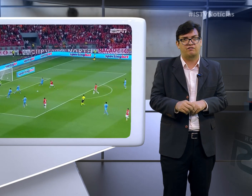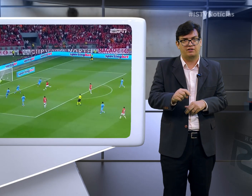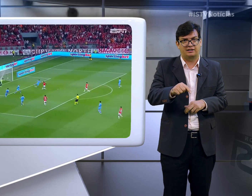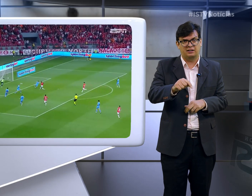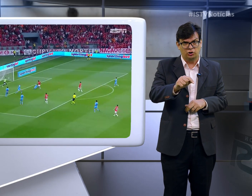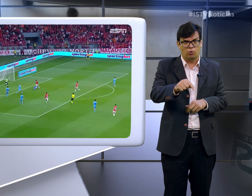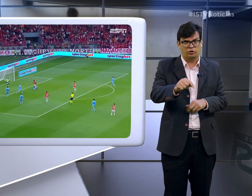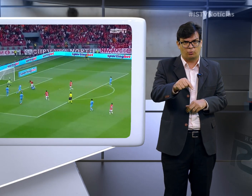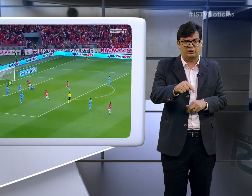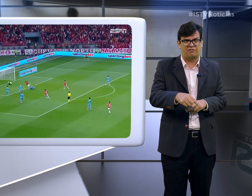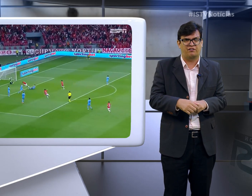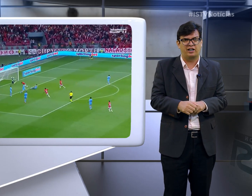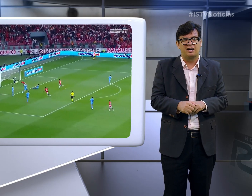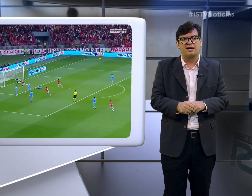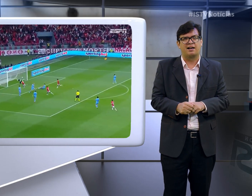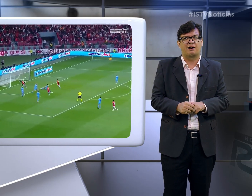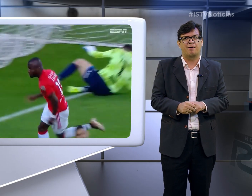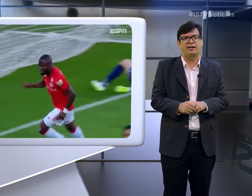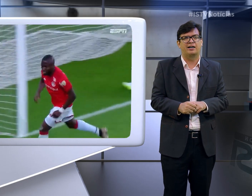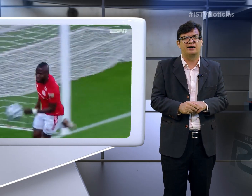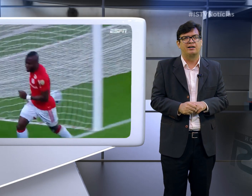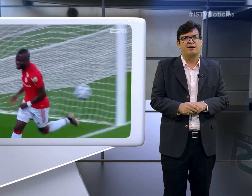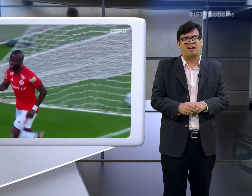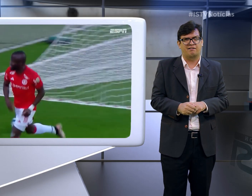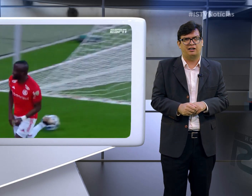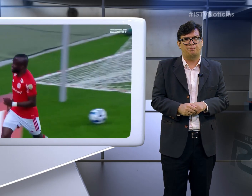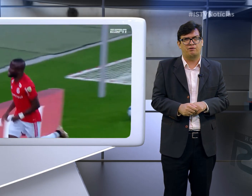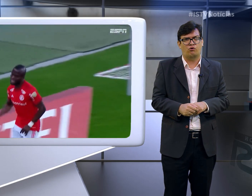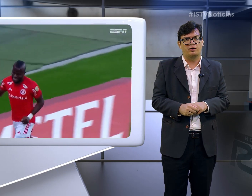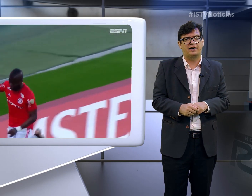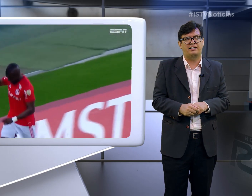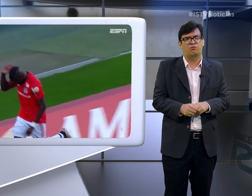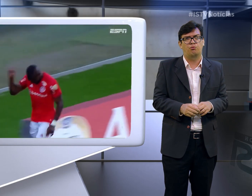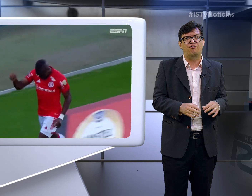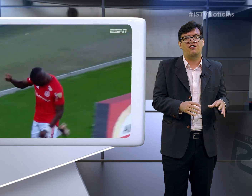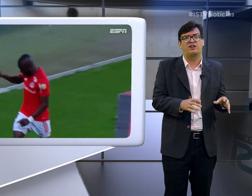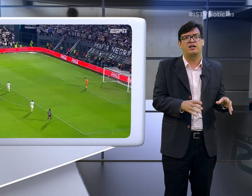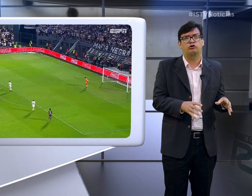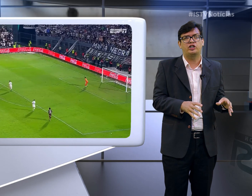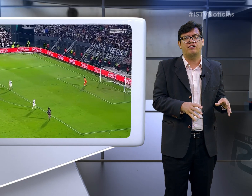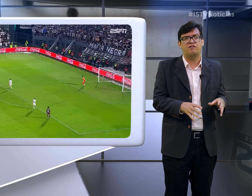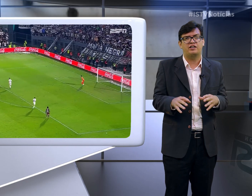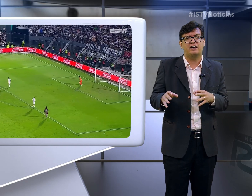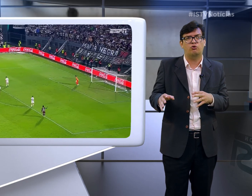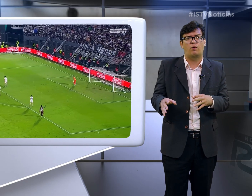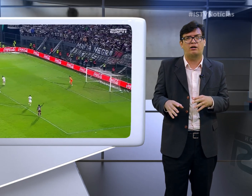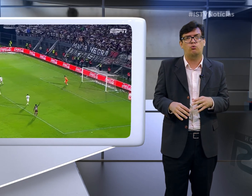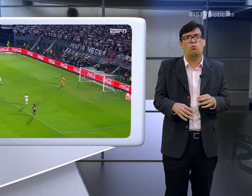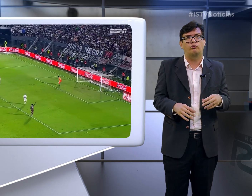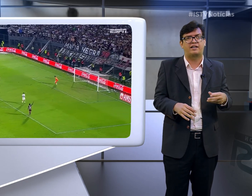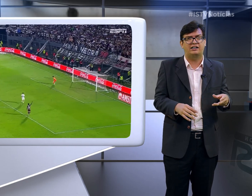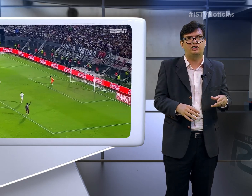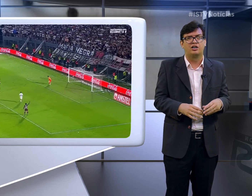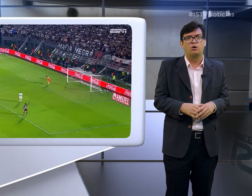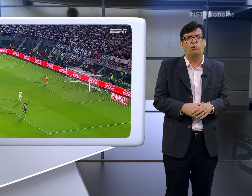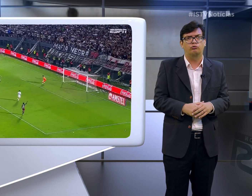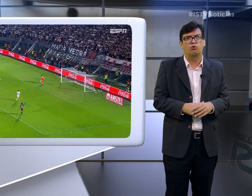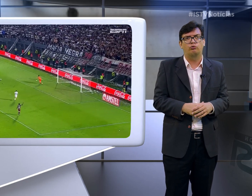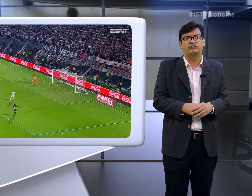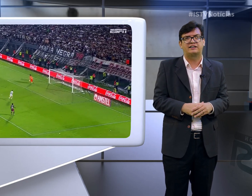na data de hoje, quarta-feira, lá no Maracanã. As equipes comandadas por Fernando Diniz e Eduardo Coldetti contam com